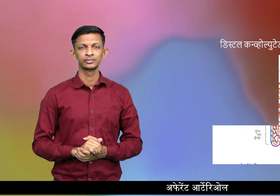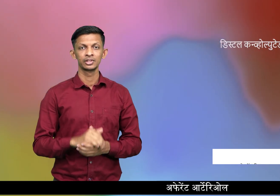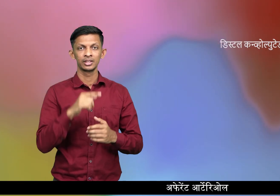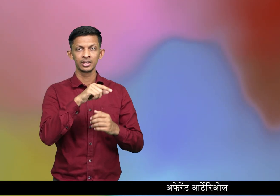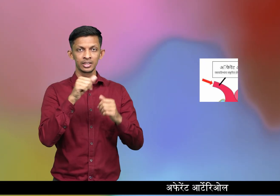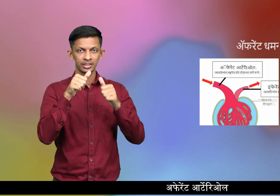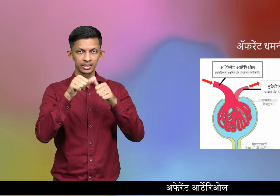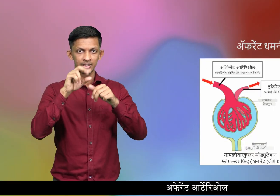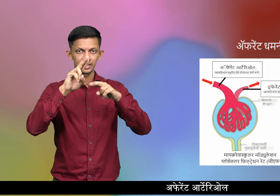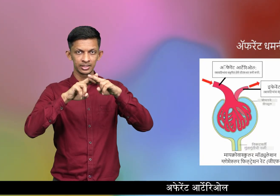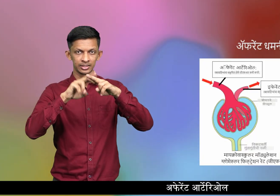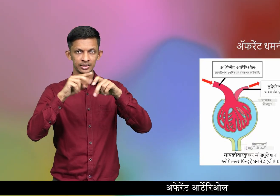अफेरेंट आर्टिरिओल,